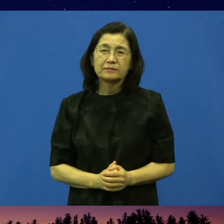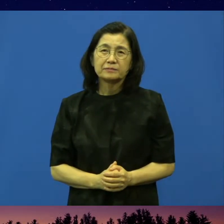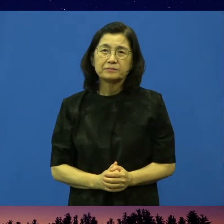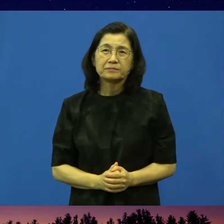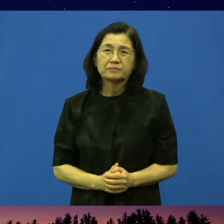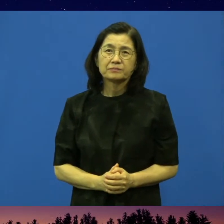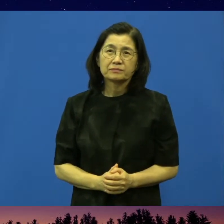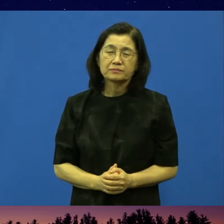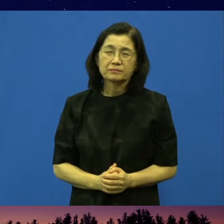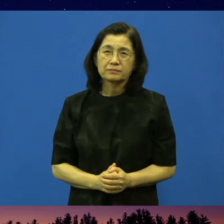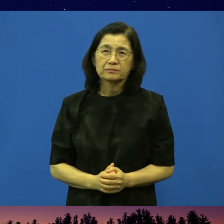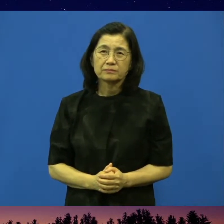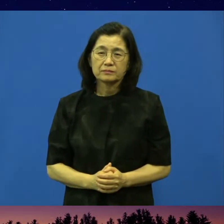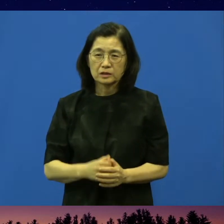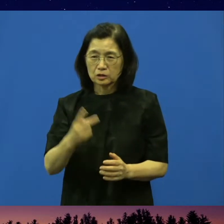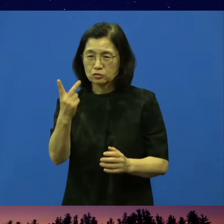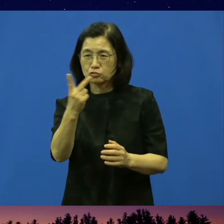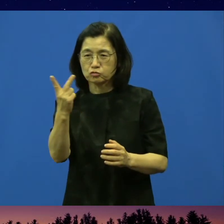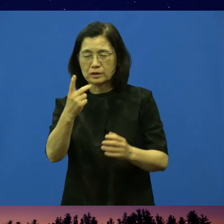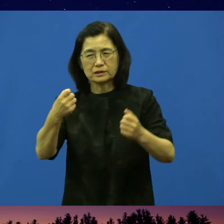이 싸움인 거예요, 여러분.